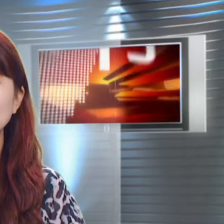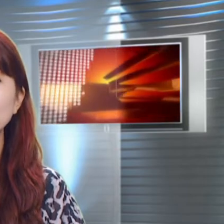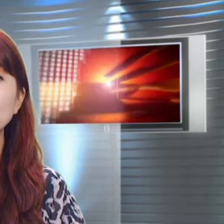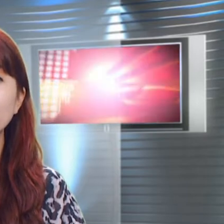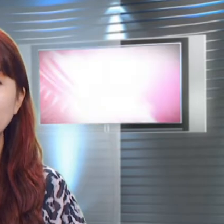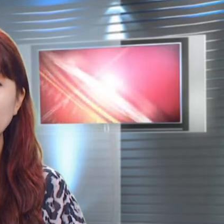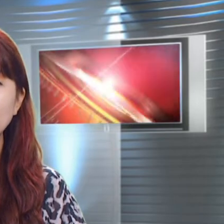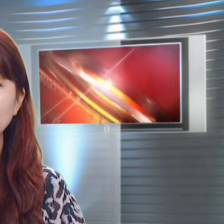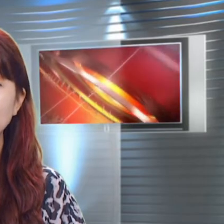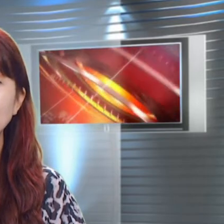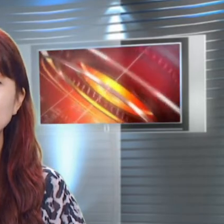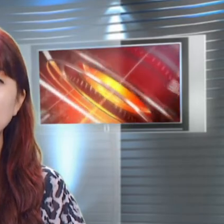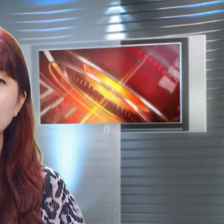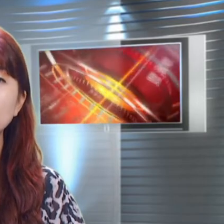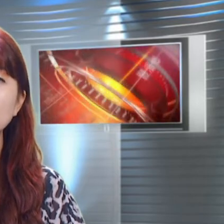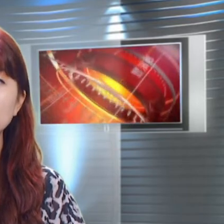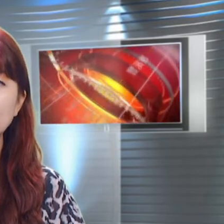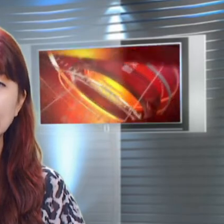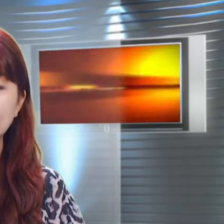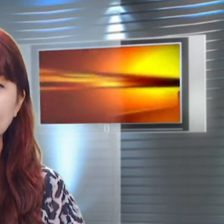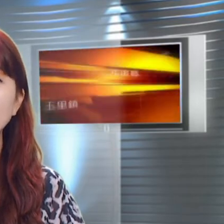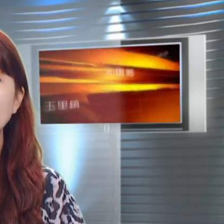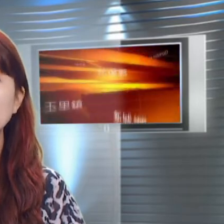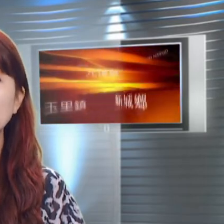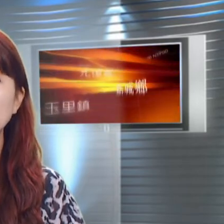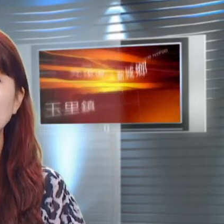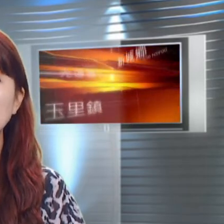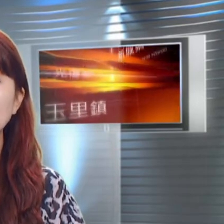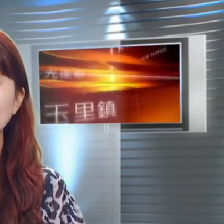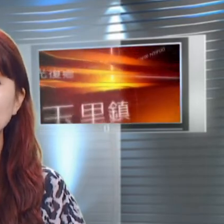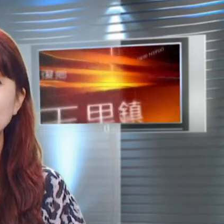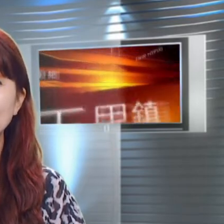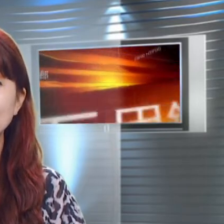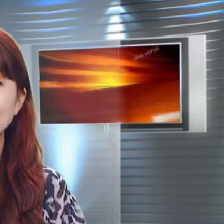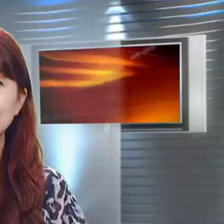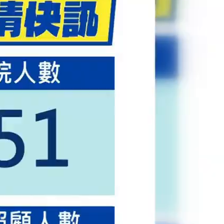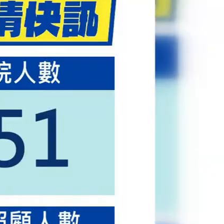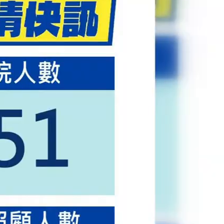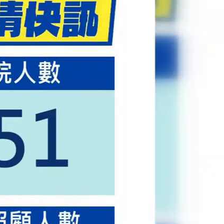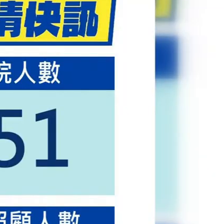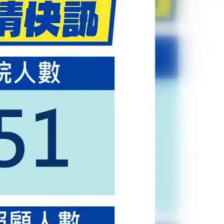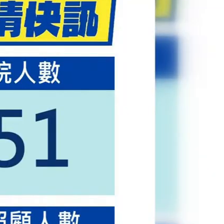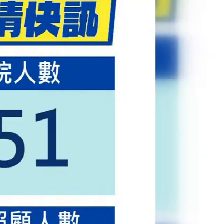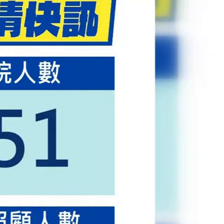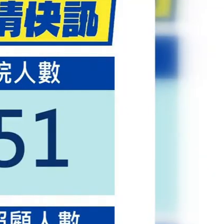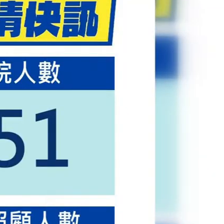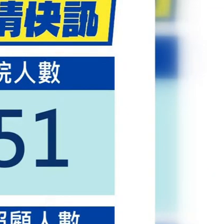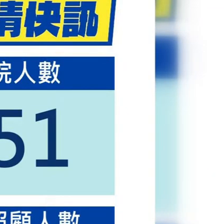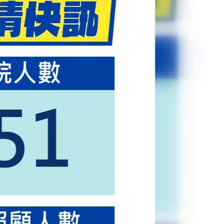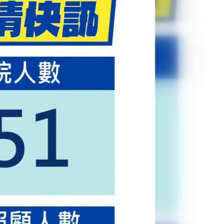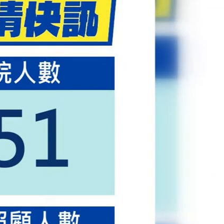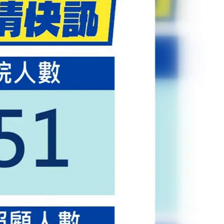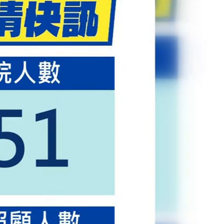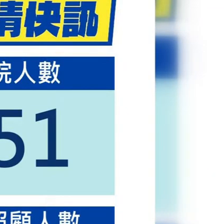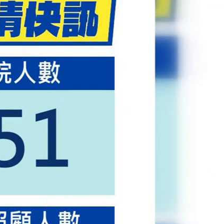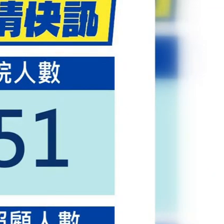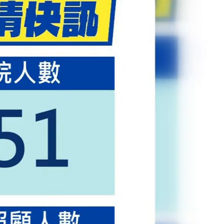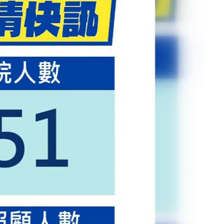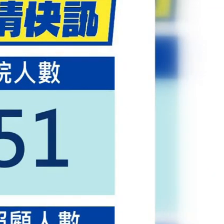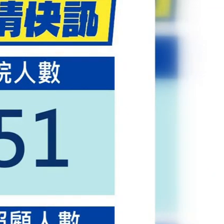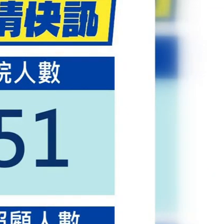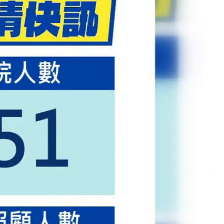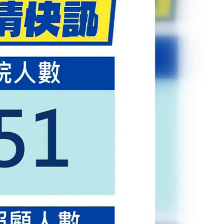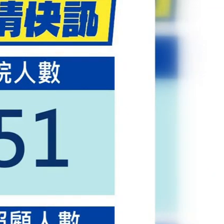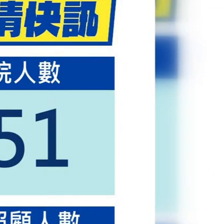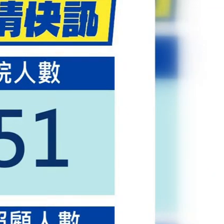里头如果不方便，学生还是可以到校上课，并且会提供营养午餐。 花莲23日新增1033例确